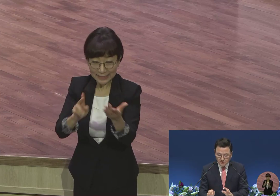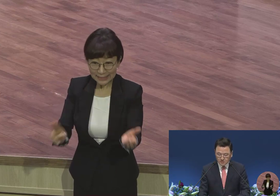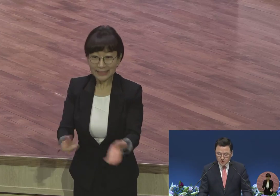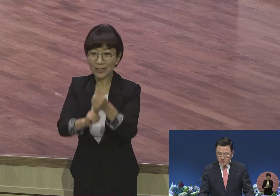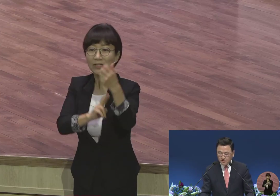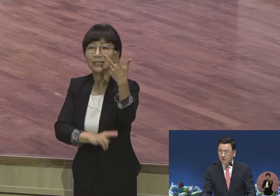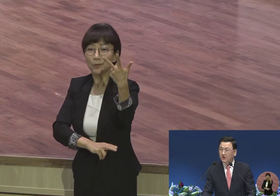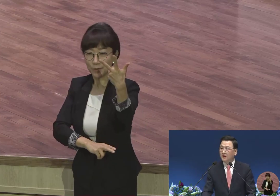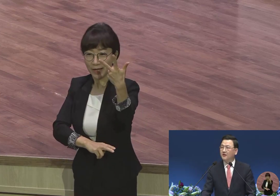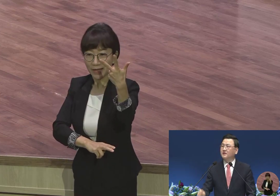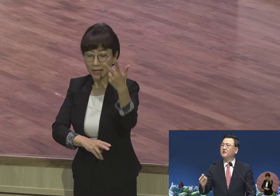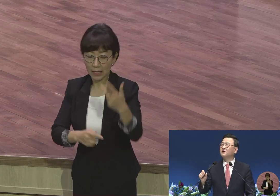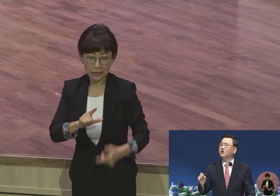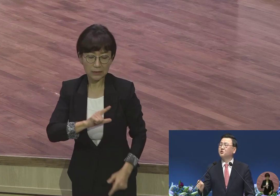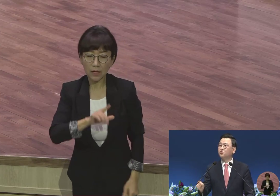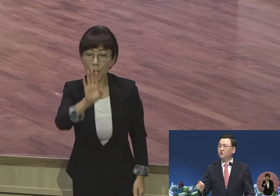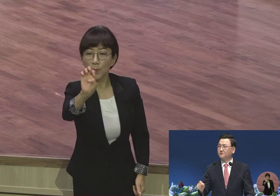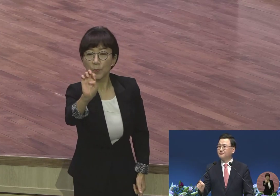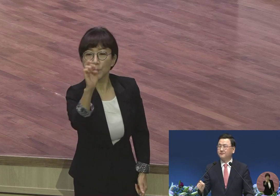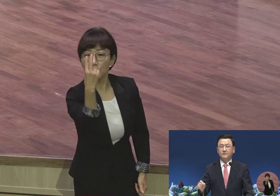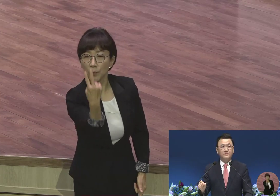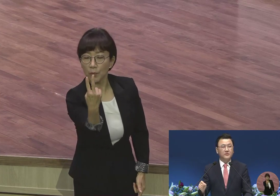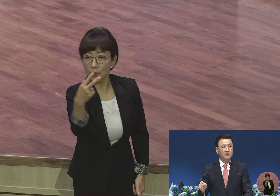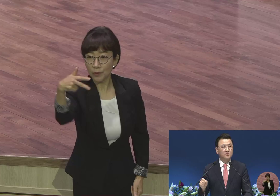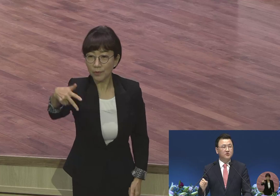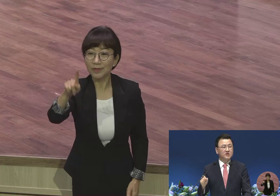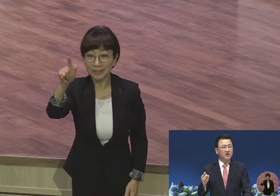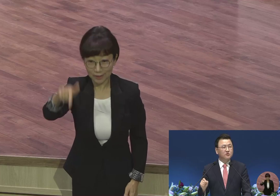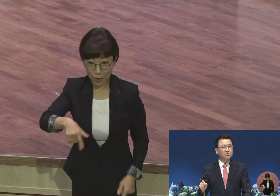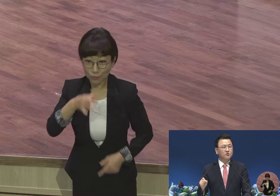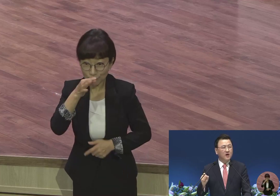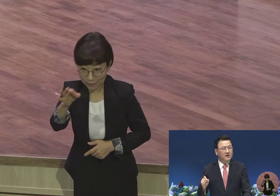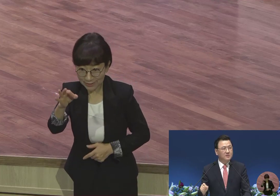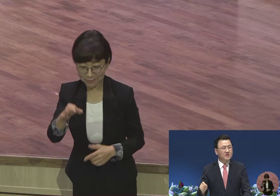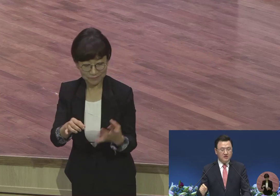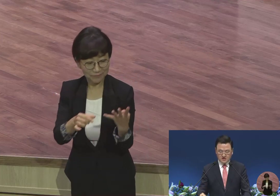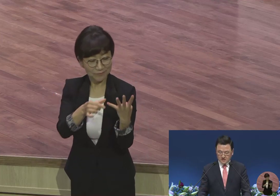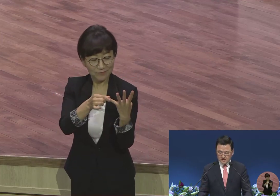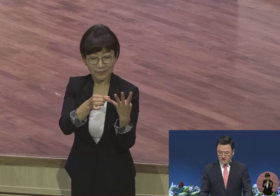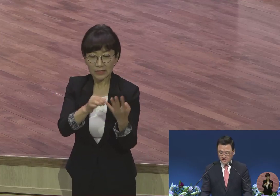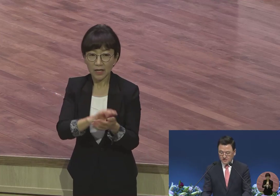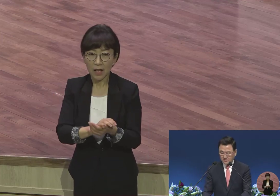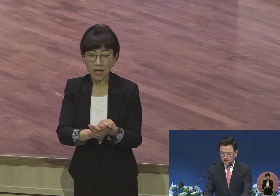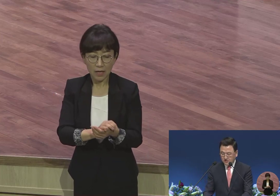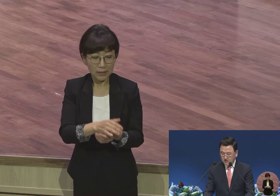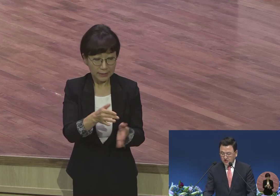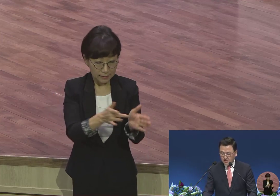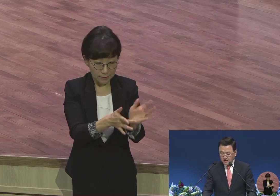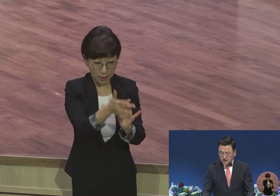표적이라고 표현함으로써 나사렛 예수, 그분 창조주 하나님이시다.